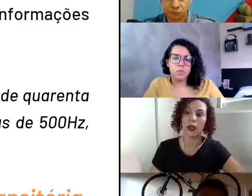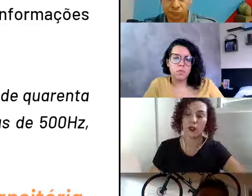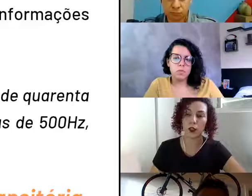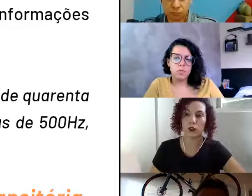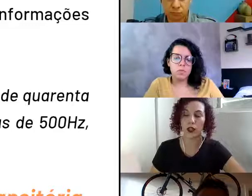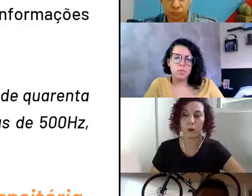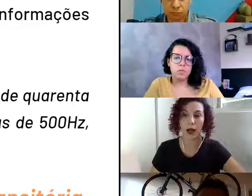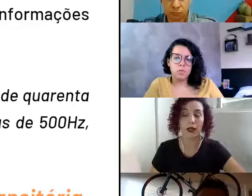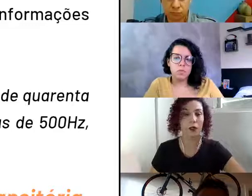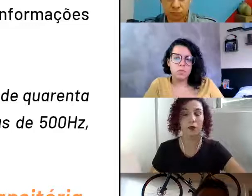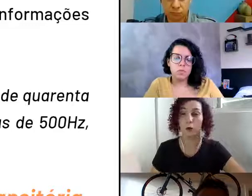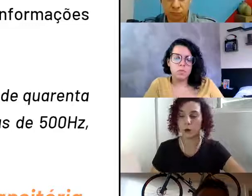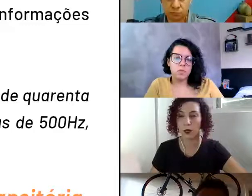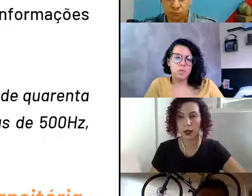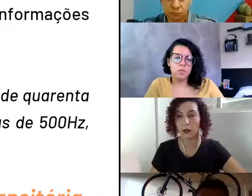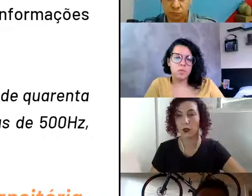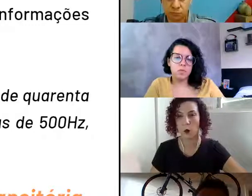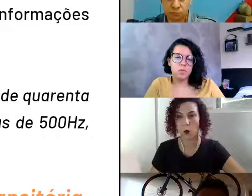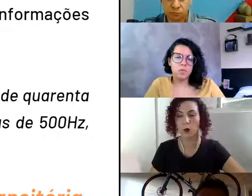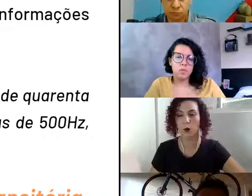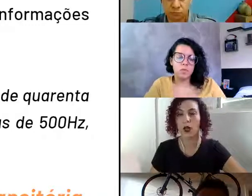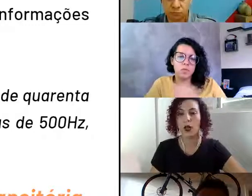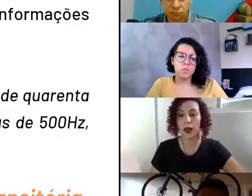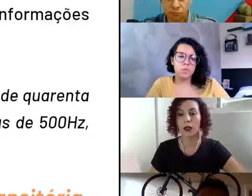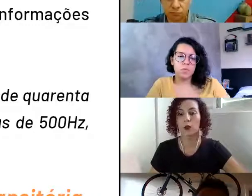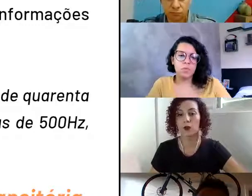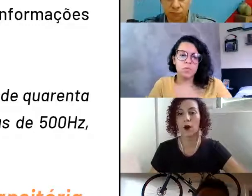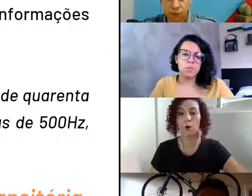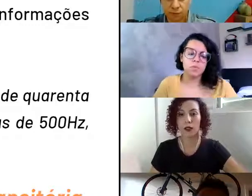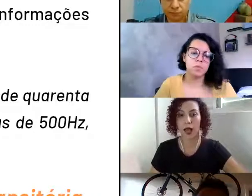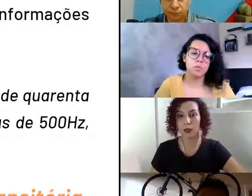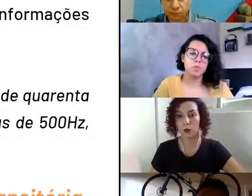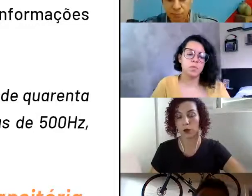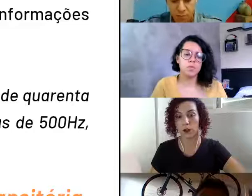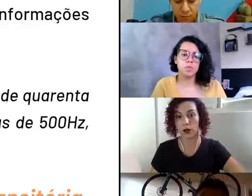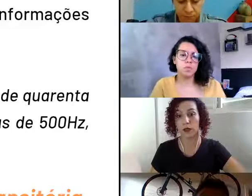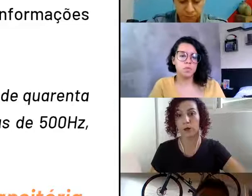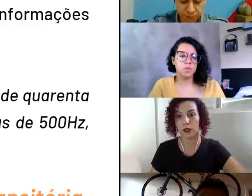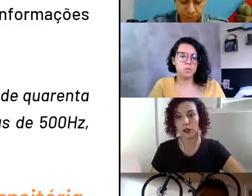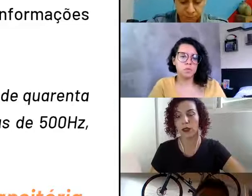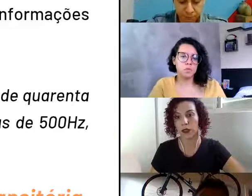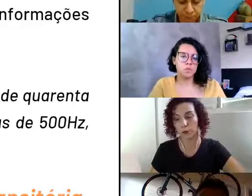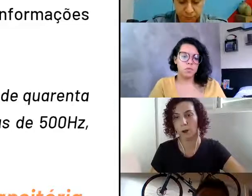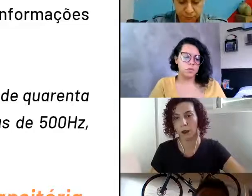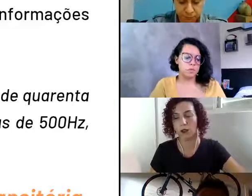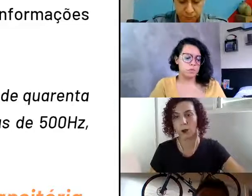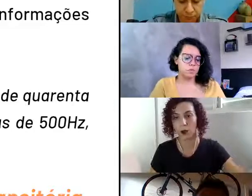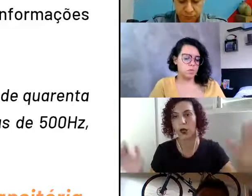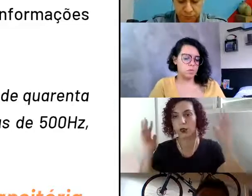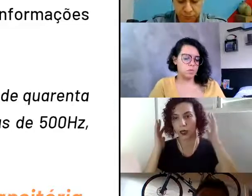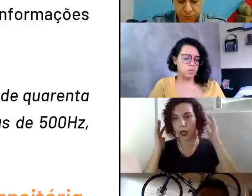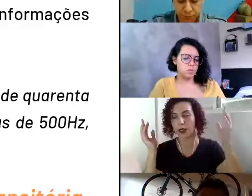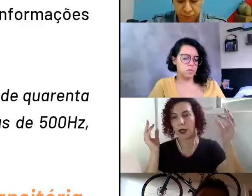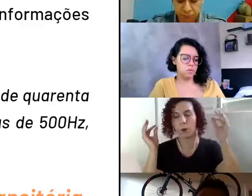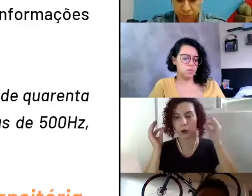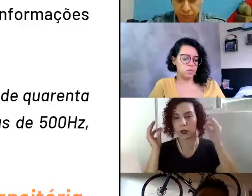do ambiente que a gente trabalha, se ele for muito barulhento, incômodo, né? Inclusive, algumas áreas dos profissionais precisam desse equipamento de